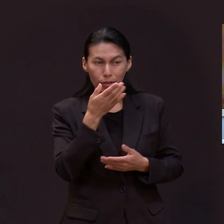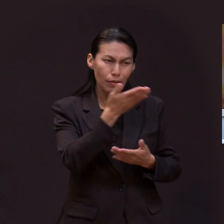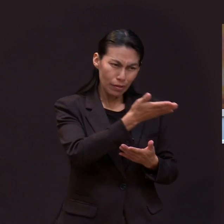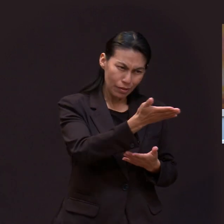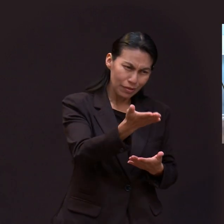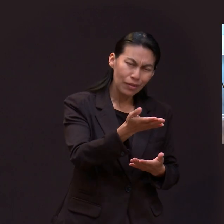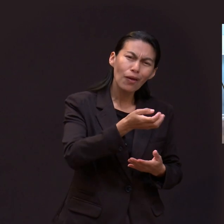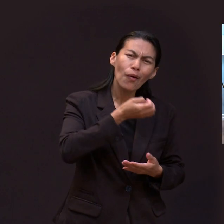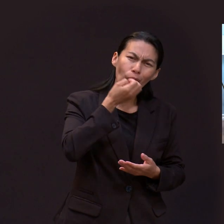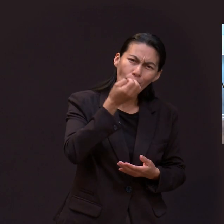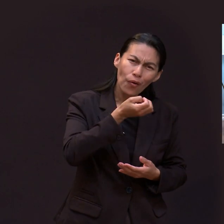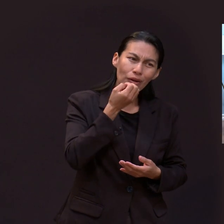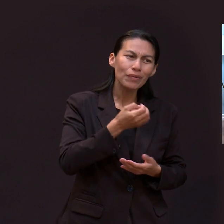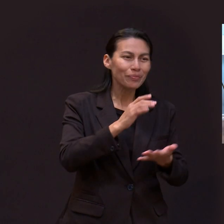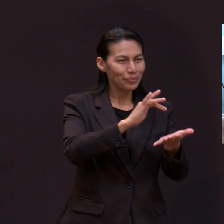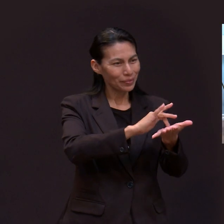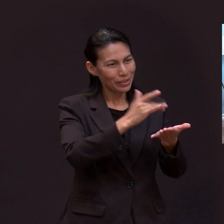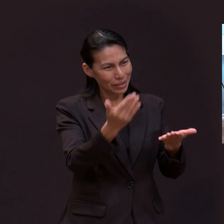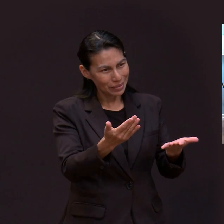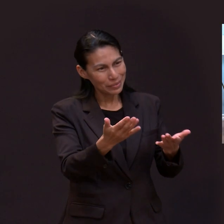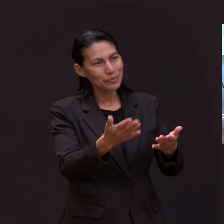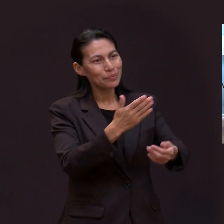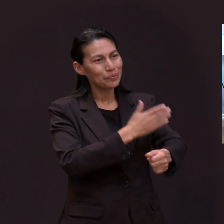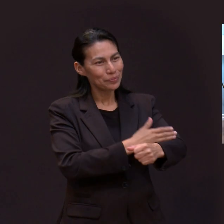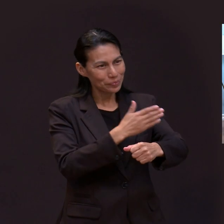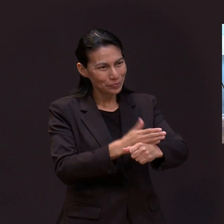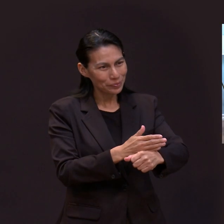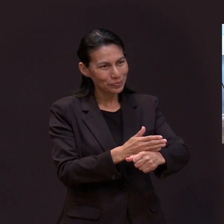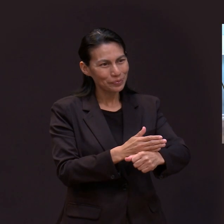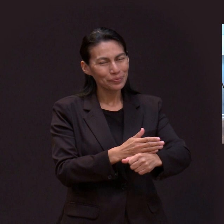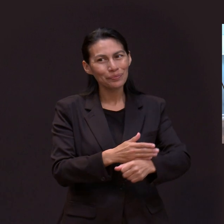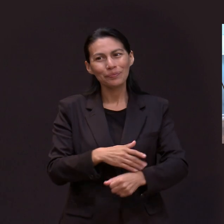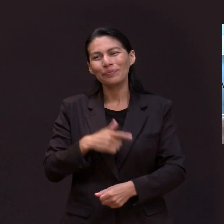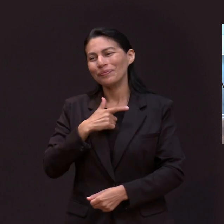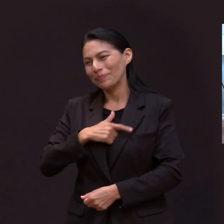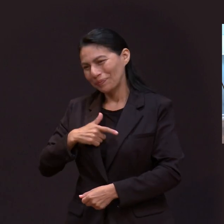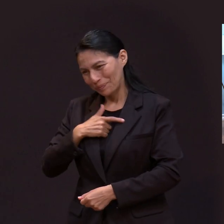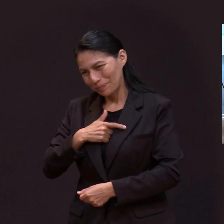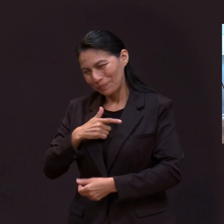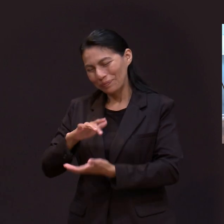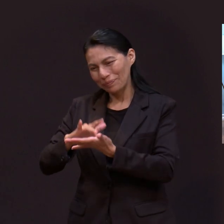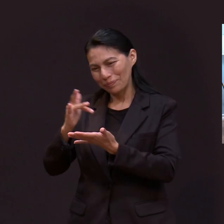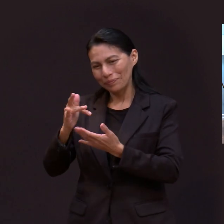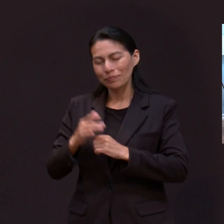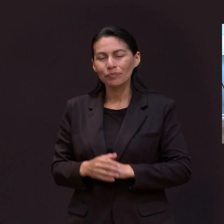nuestras oraciones también gracias por estar con él